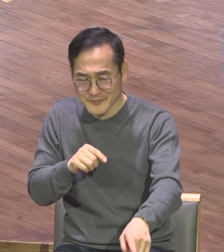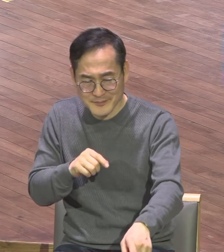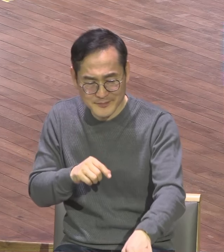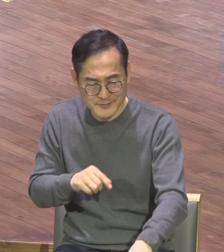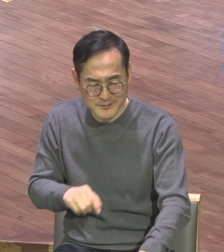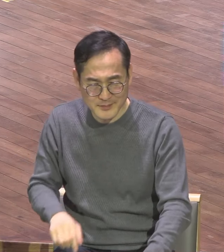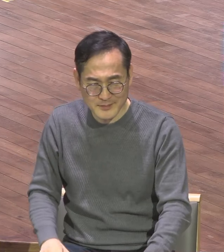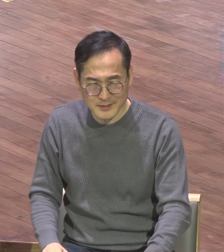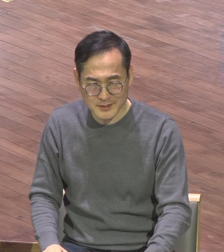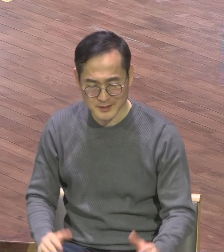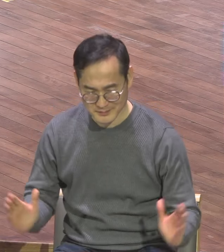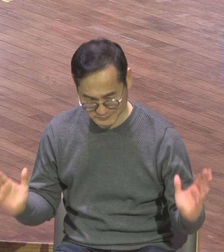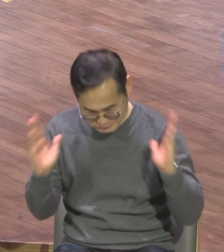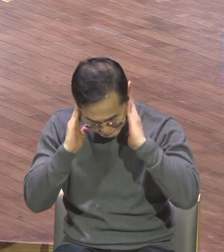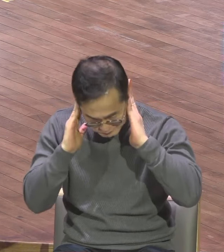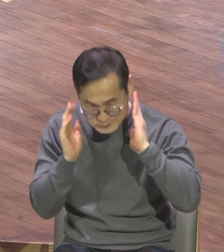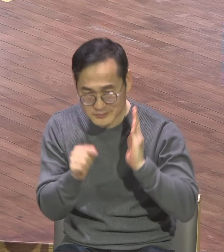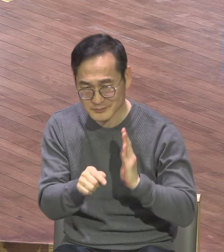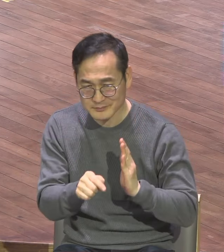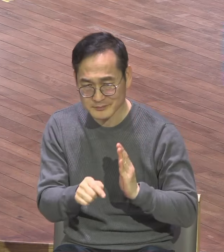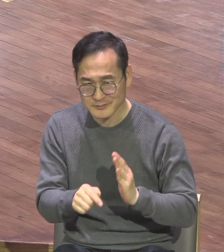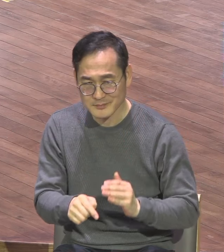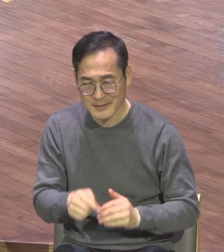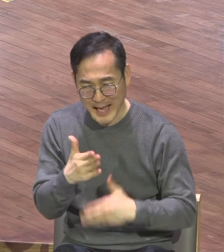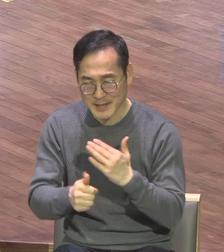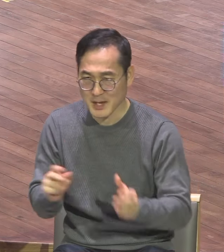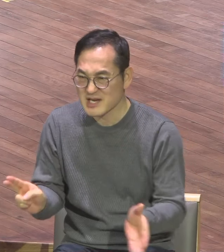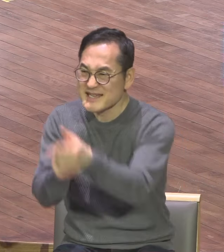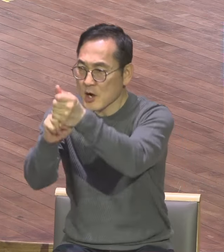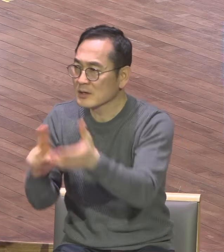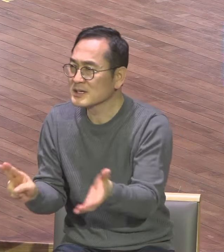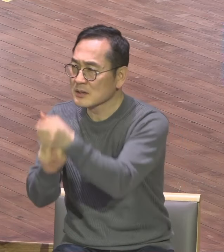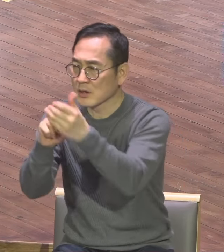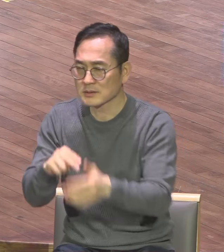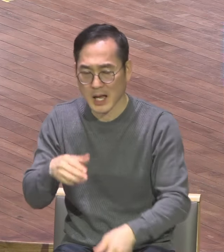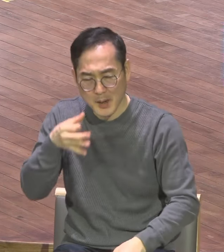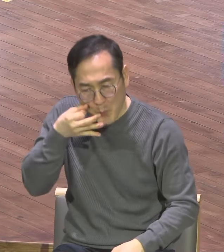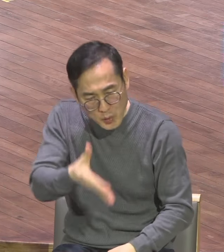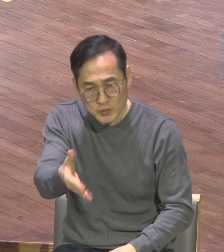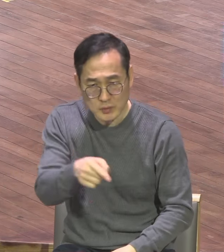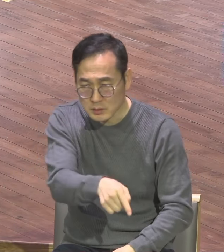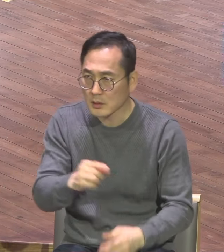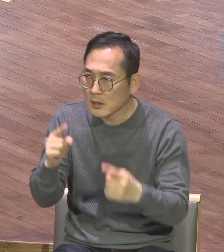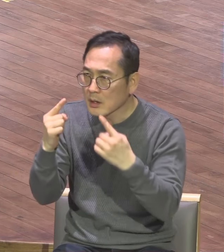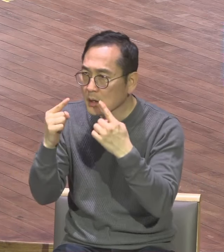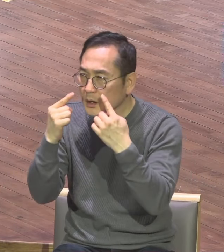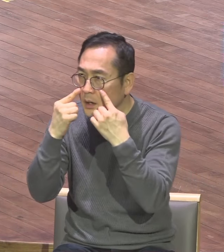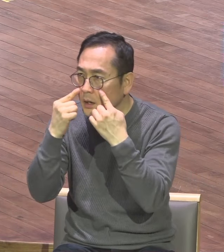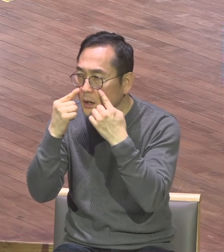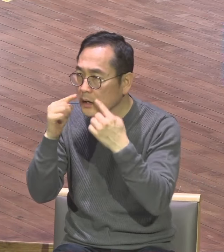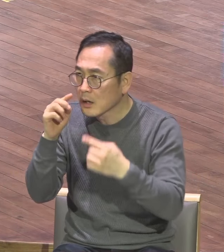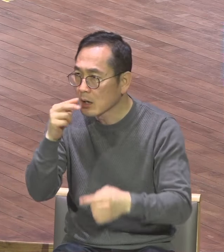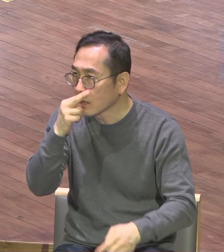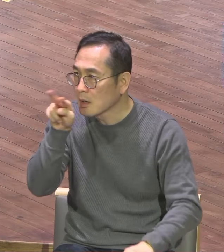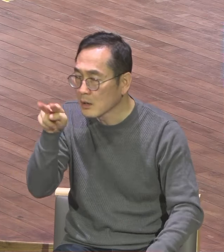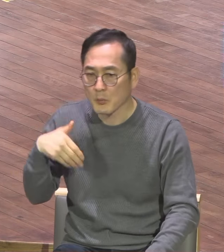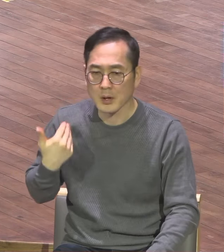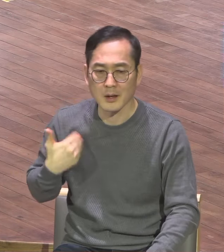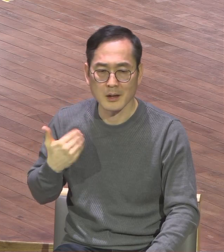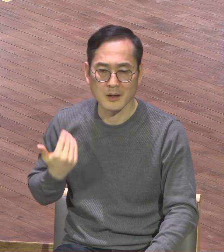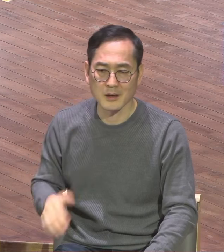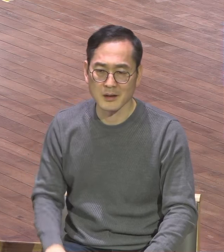않는 막힌 귀, 하나님 역사를 보면서도 하나님을 믿지 못하는 불신앙으로,